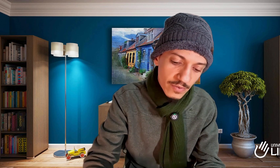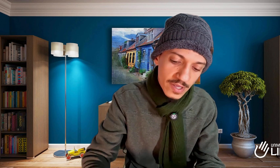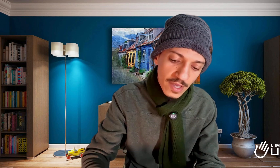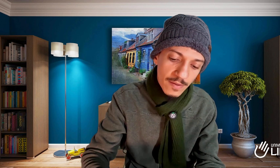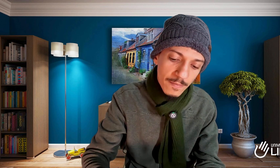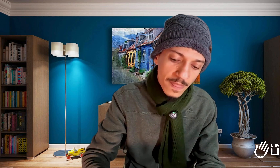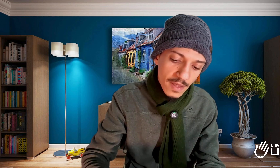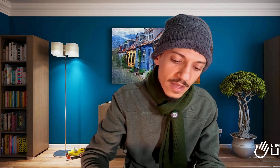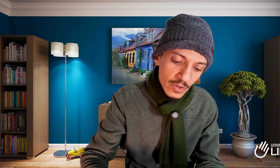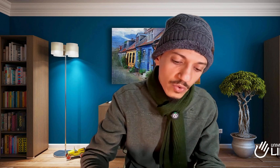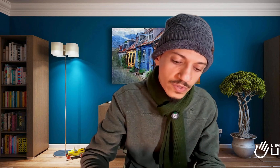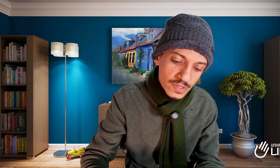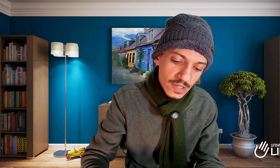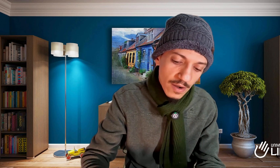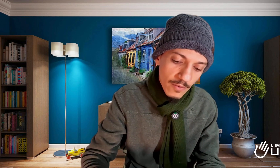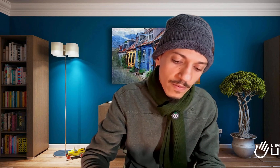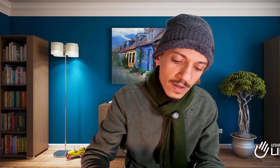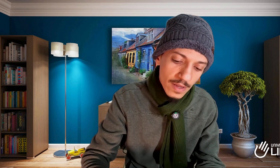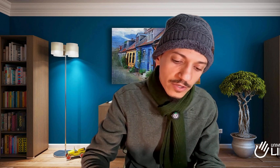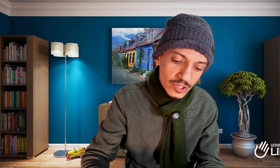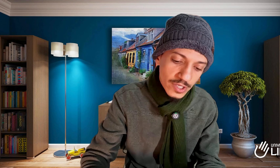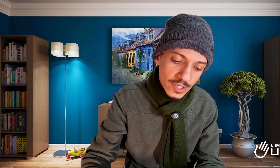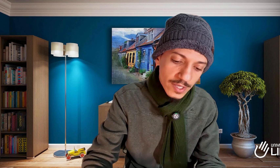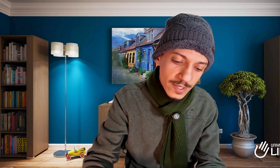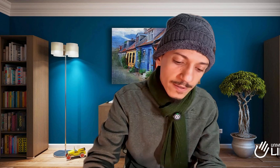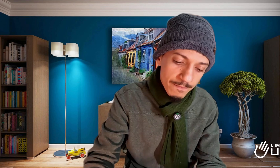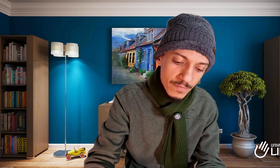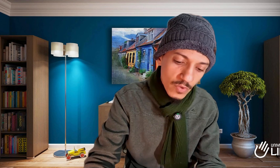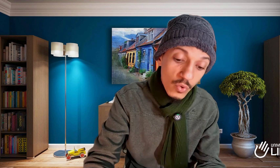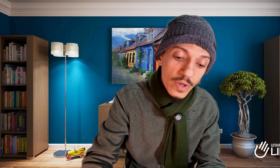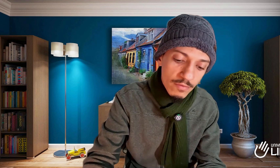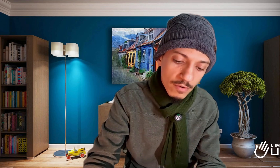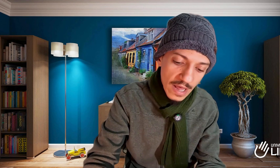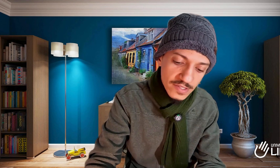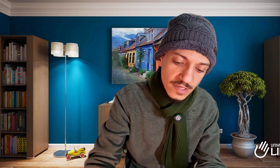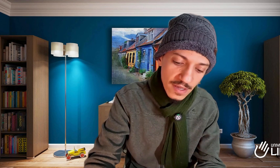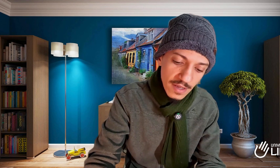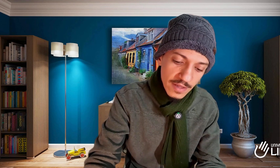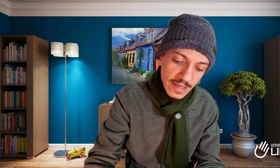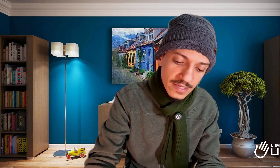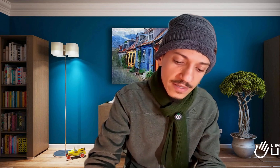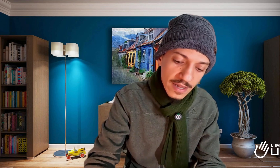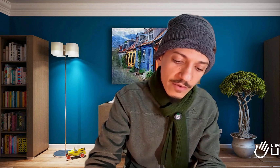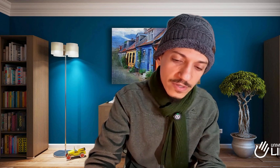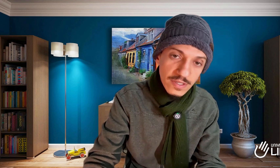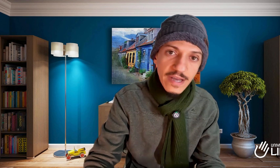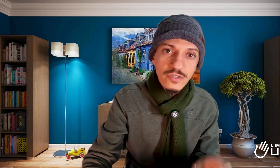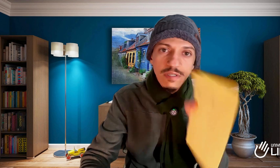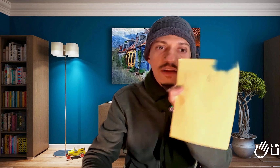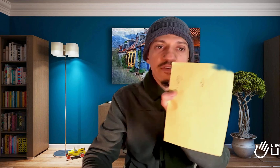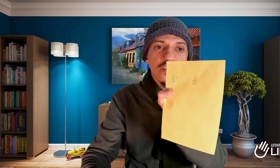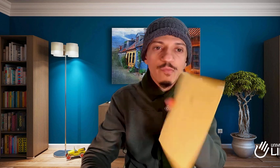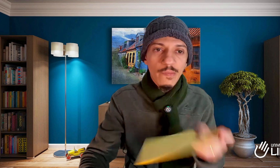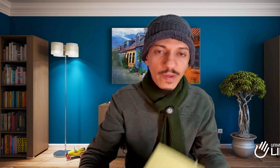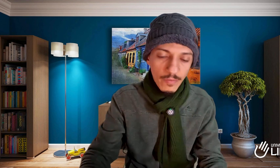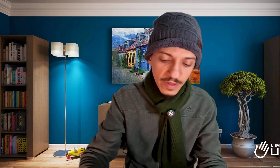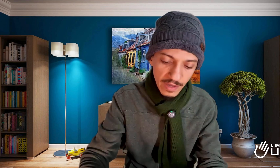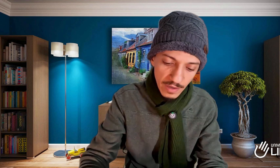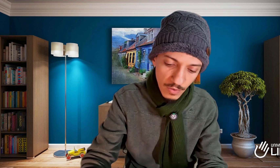aqui do sinal de currículo Lattes, na escrita da língua de sinais, estou escrevendo aqui no papel e eu logo